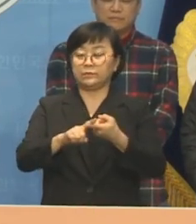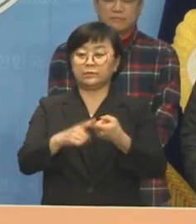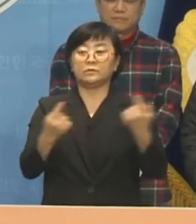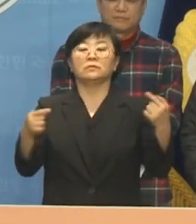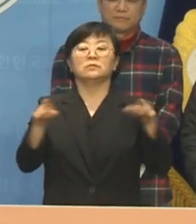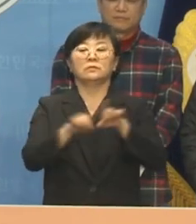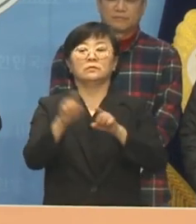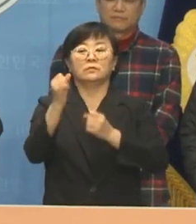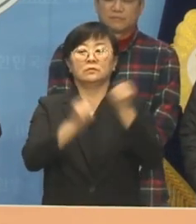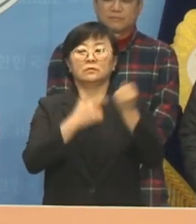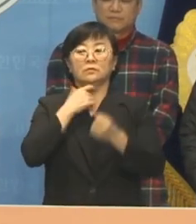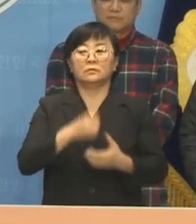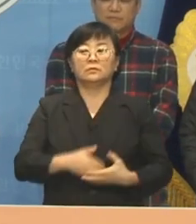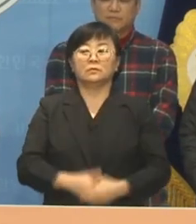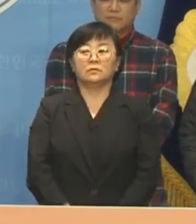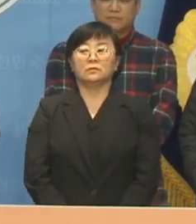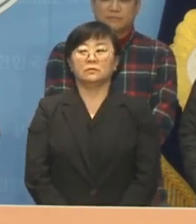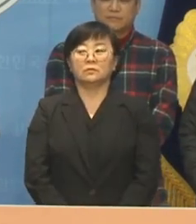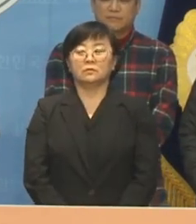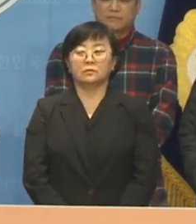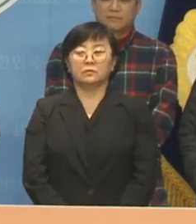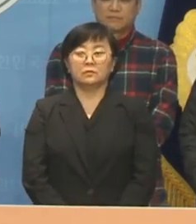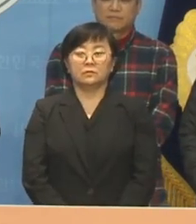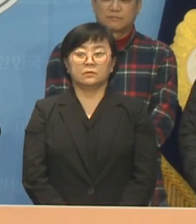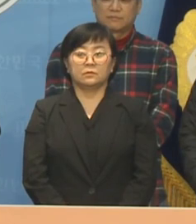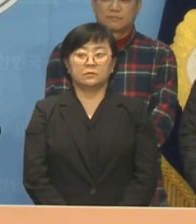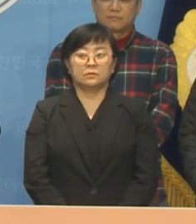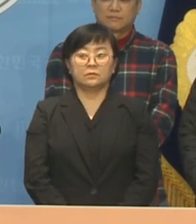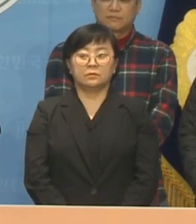함께 말씀을 드릴까 합니다.